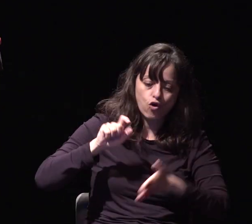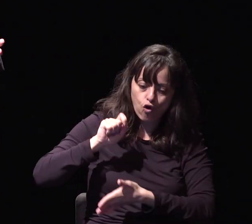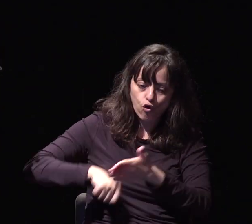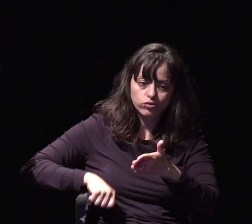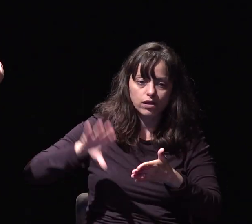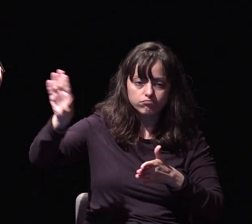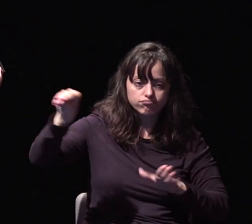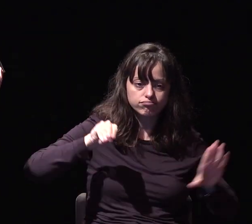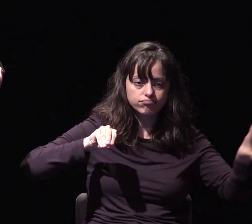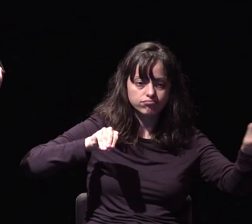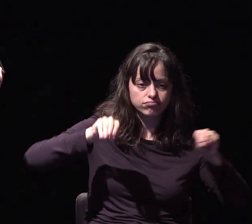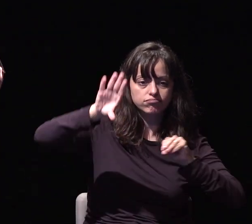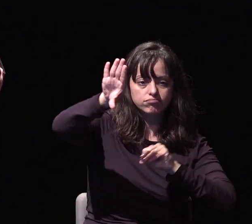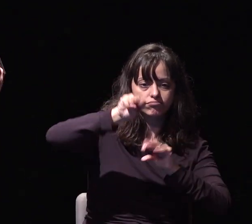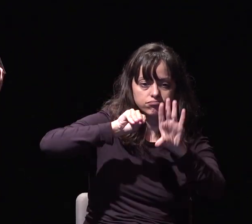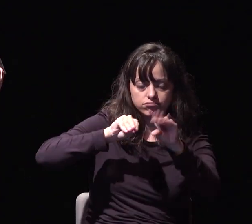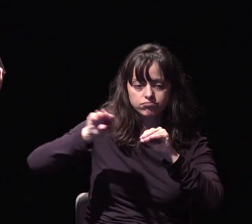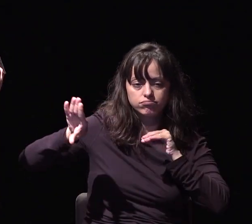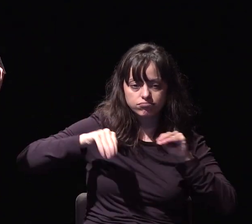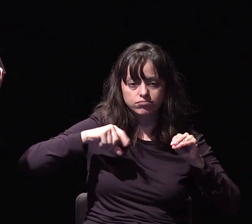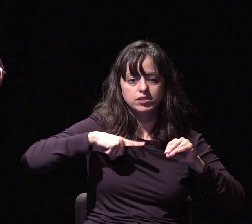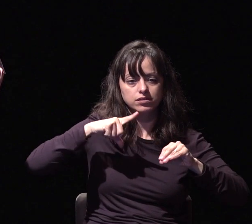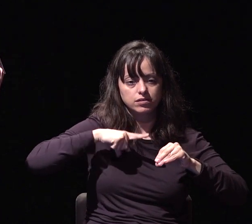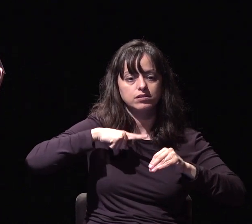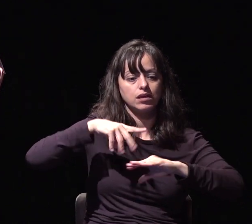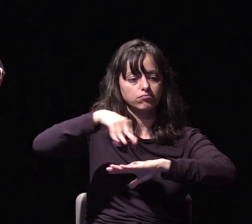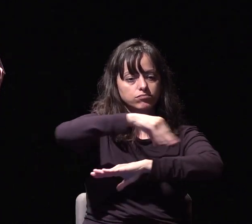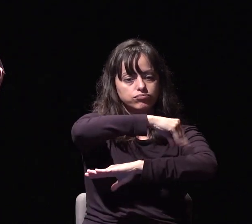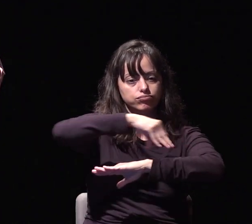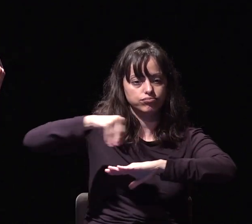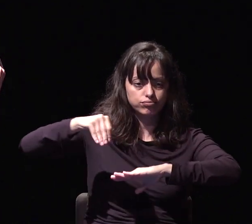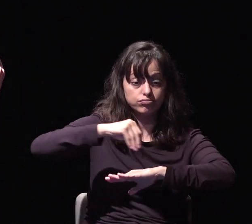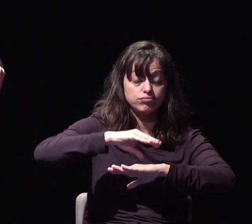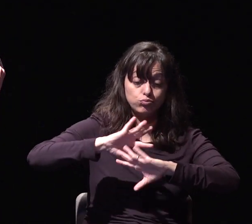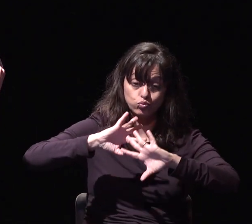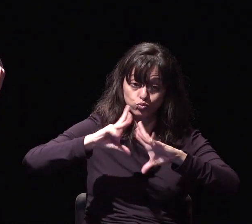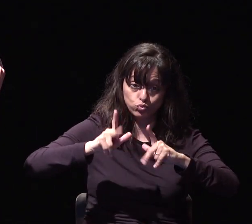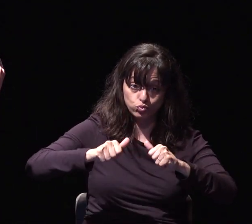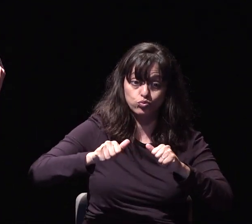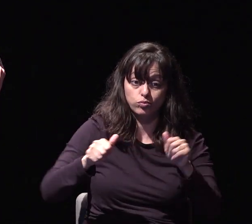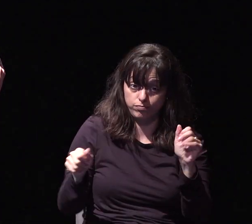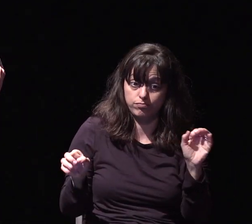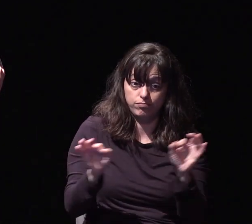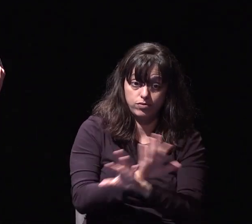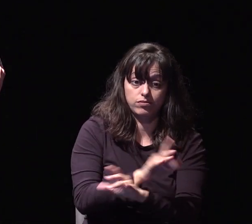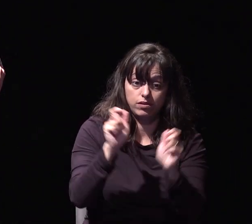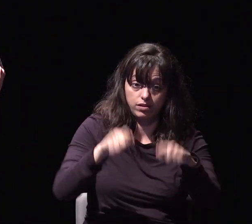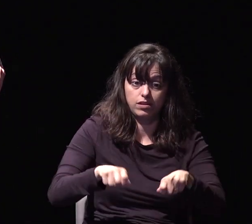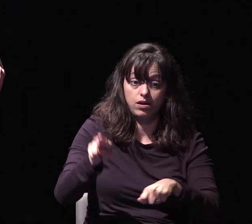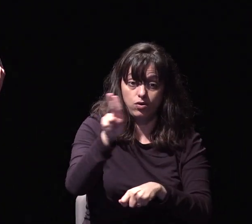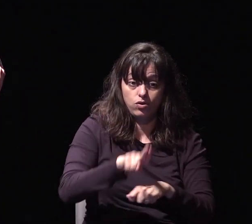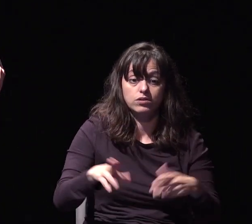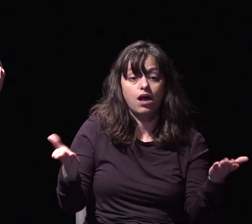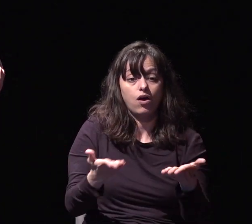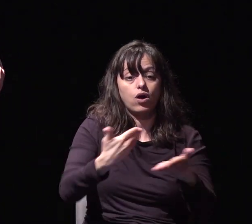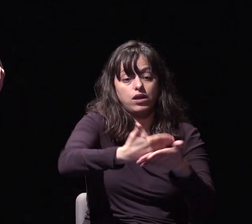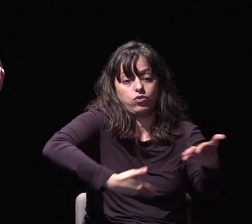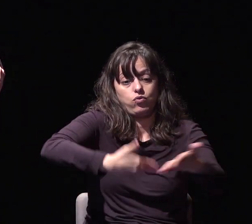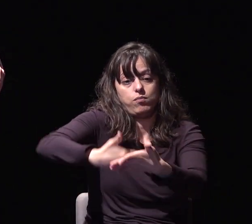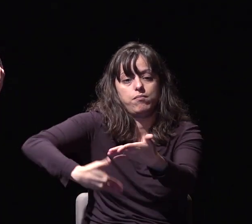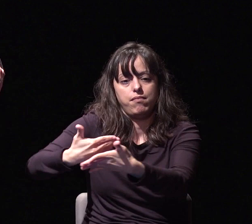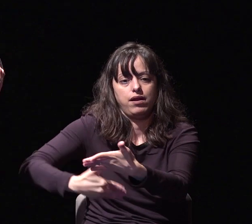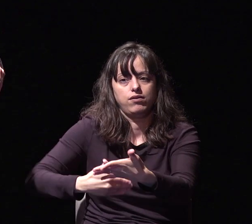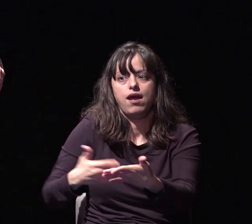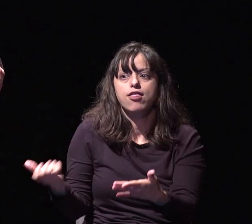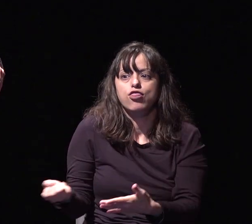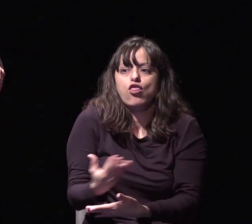foi totalmente organizado, escaneado e vai ser disponibilizado. Então, a gente tem uma possibilidade de uma documentação que não é inédita,